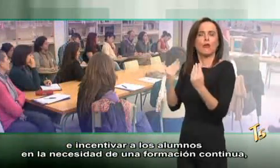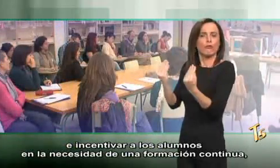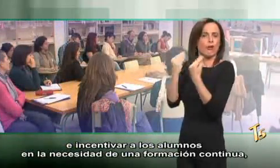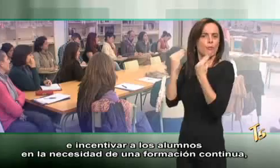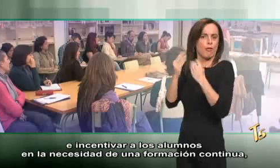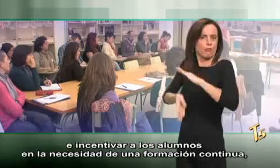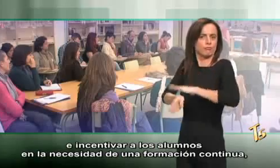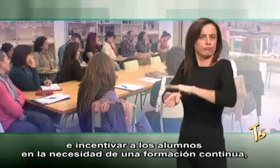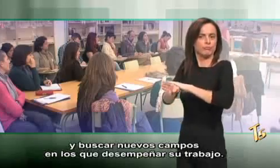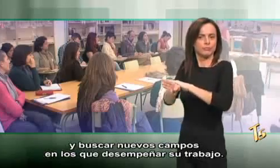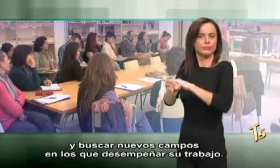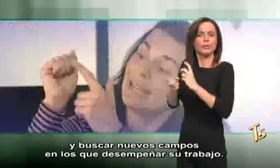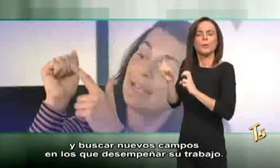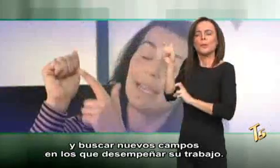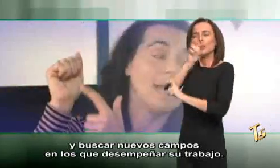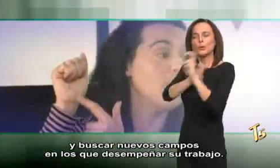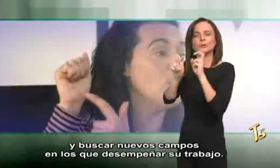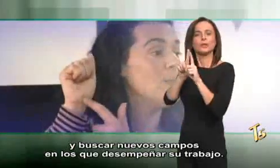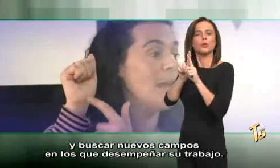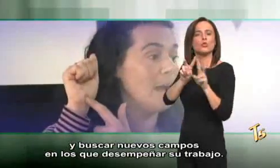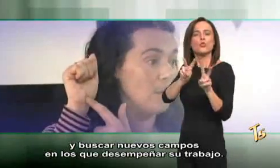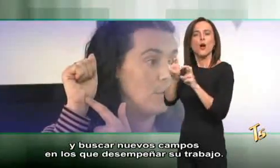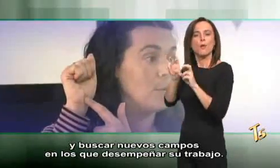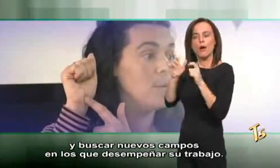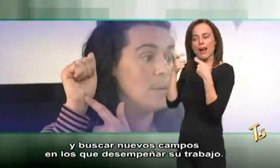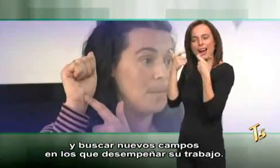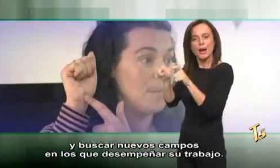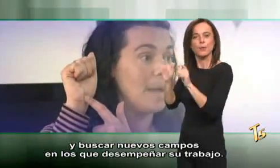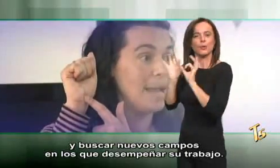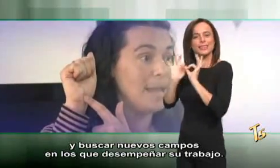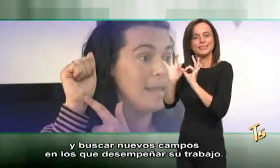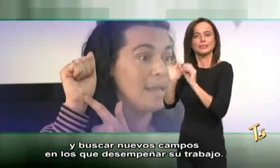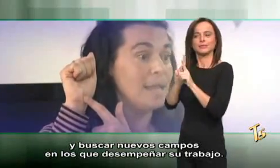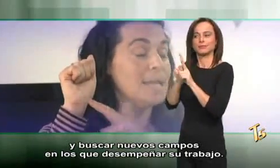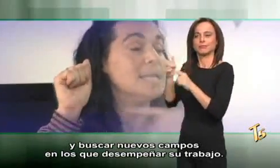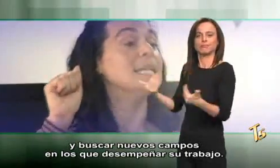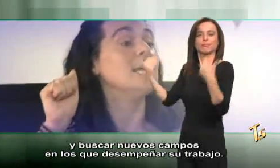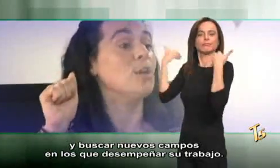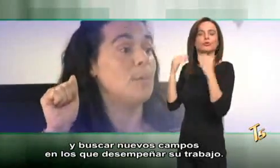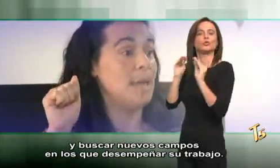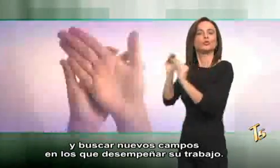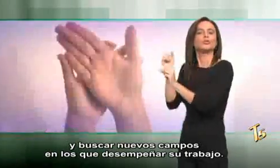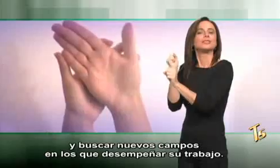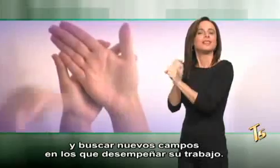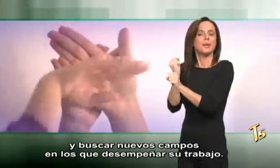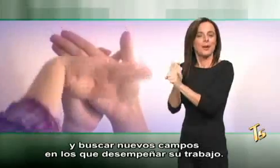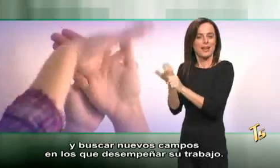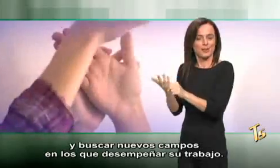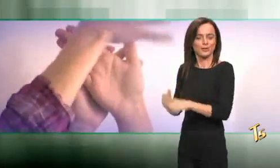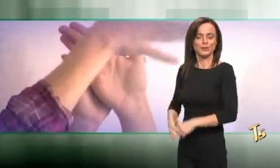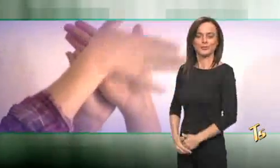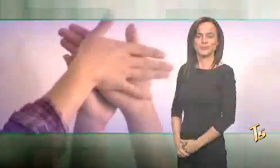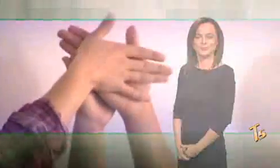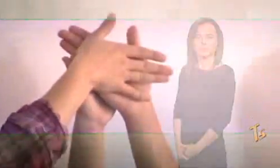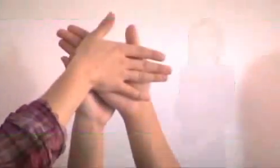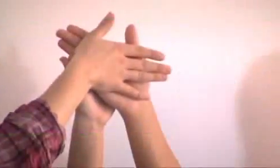formación continua y buscar nuevos campos en los que desempeñar su trabajo.